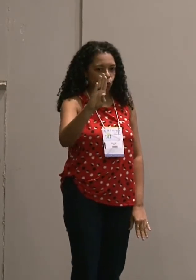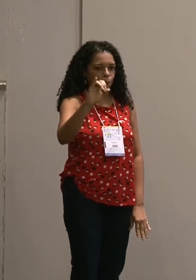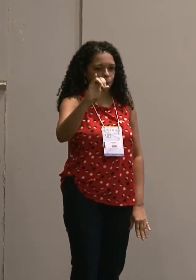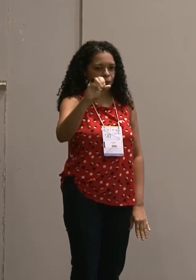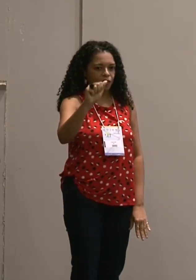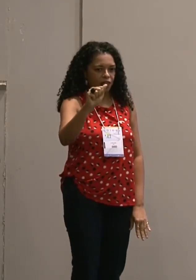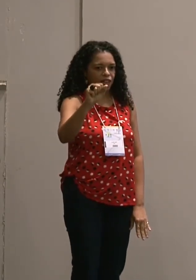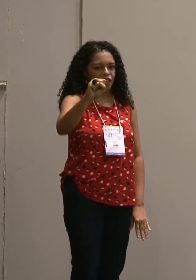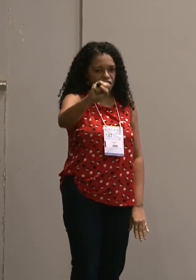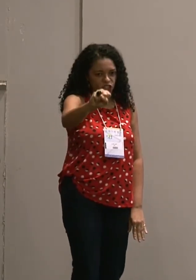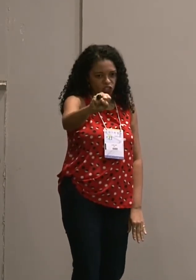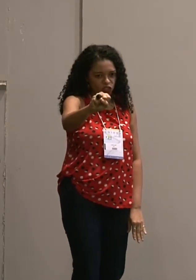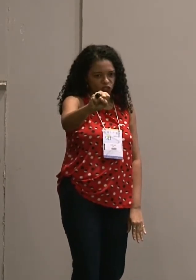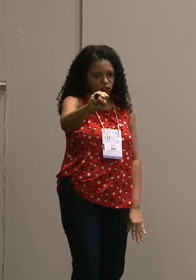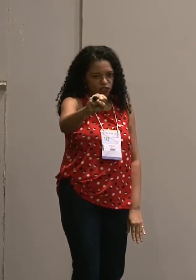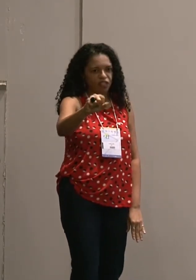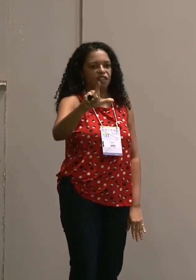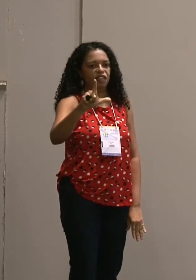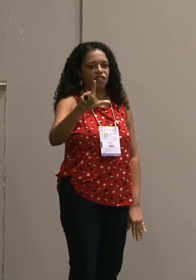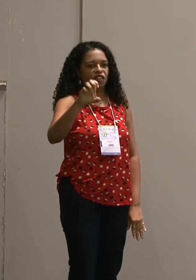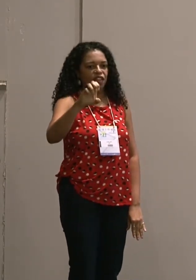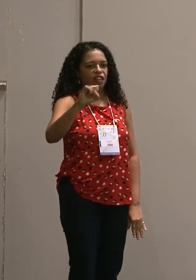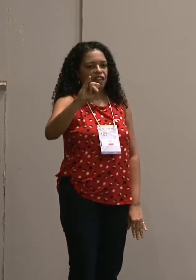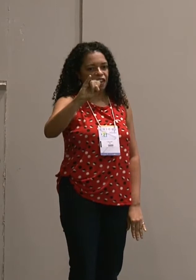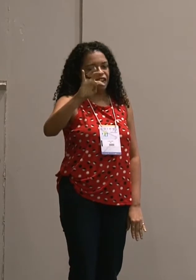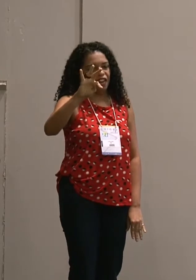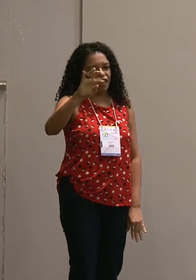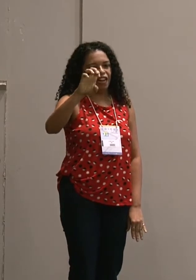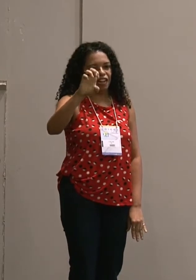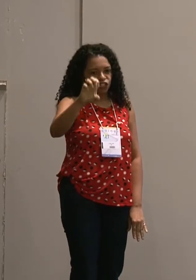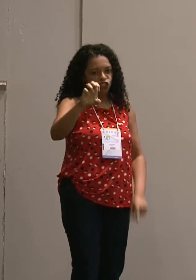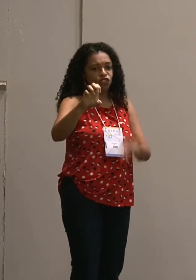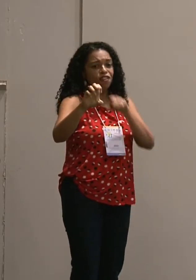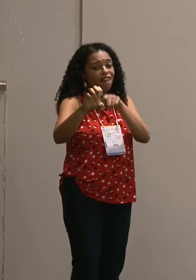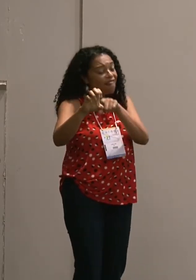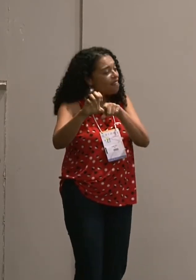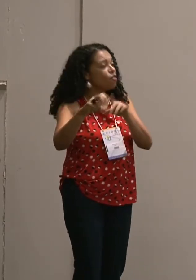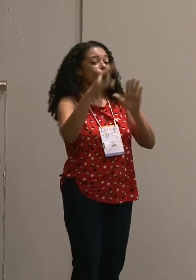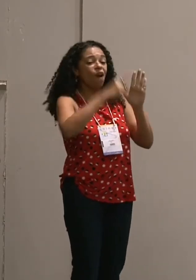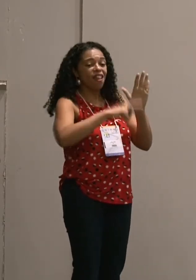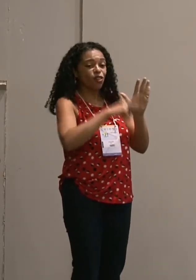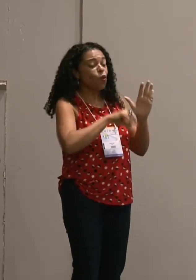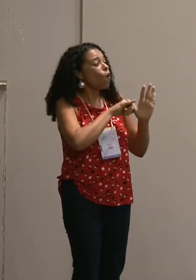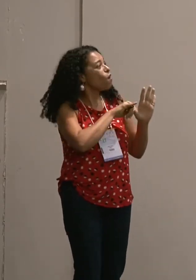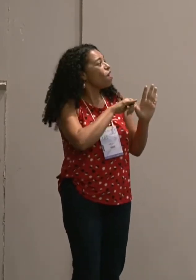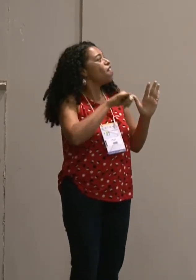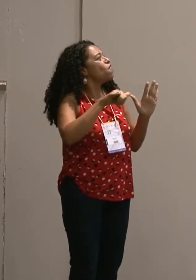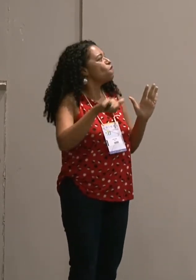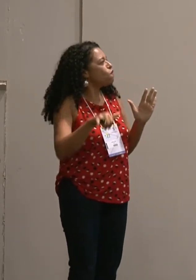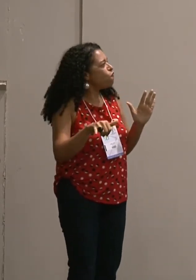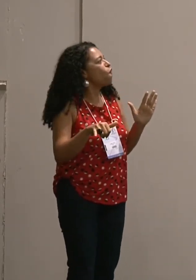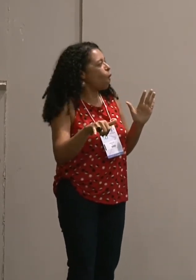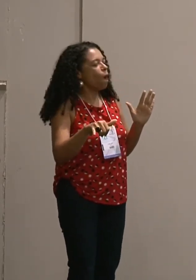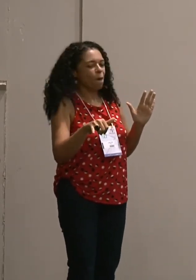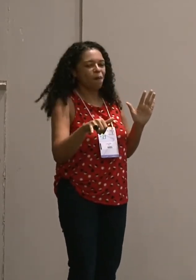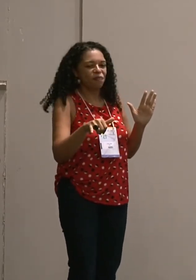do diretor Tobias na época Tobias Leite ele fez um relatório